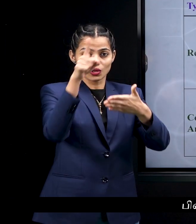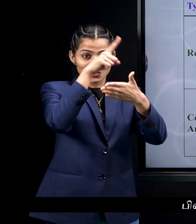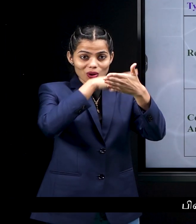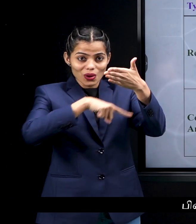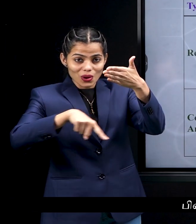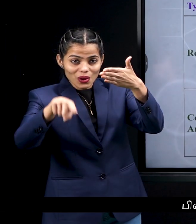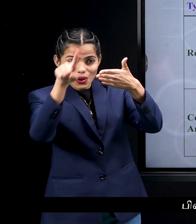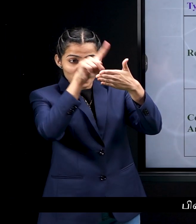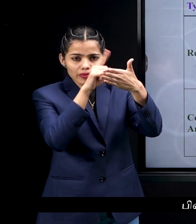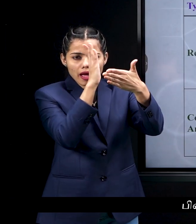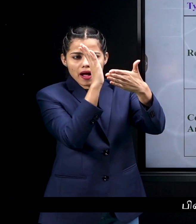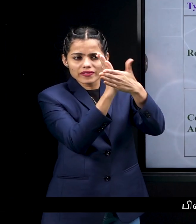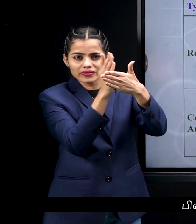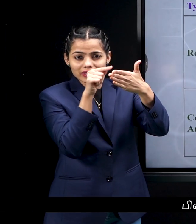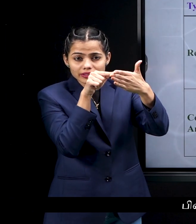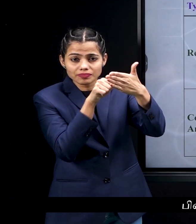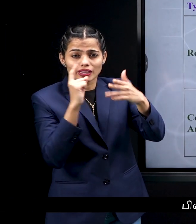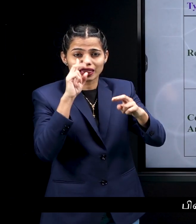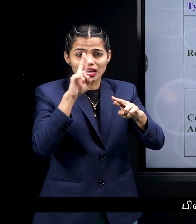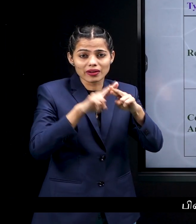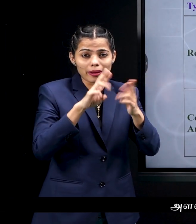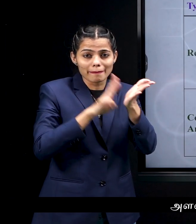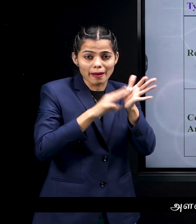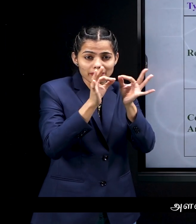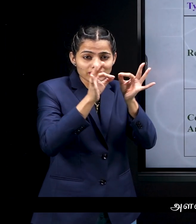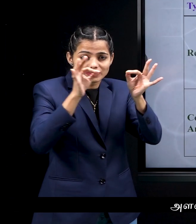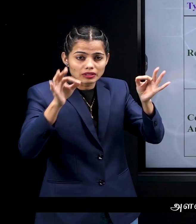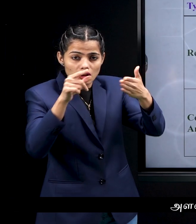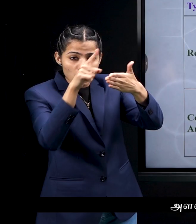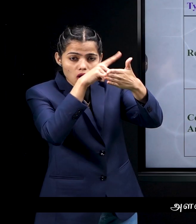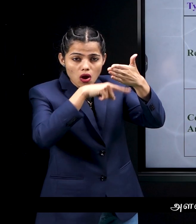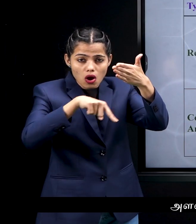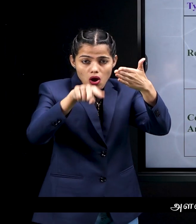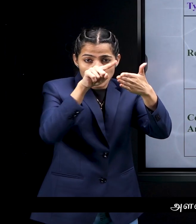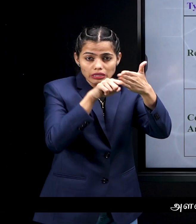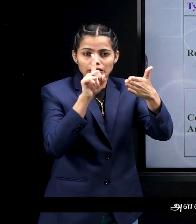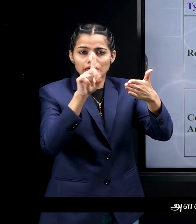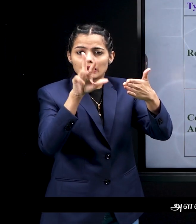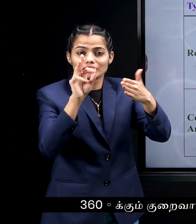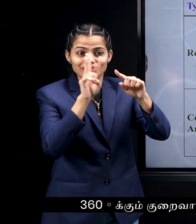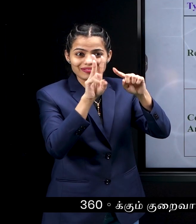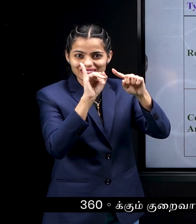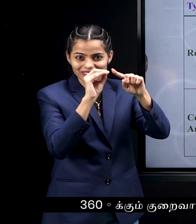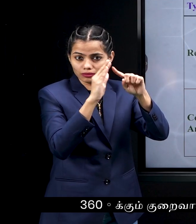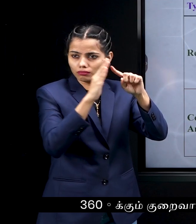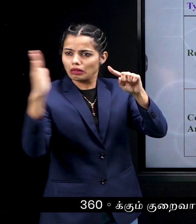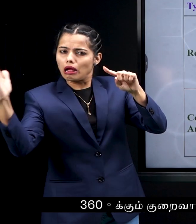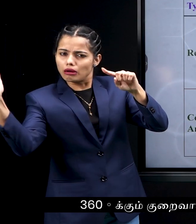பின்வளை கோணம். ஒரு கோணத்தின் அளவீடு 180 பாகைக்கு அதிகமாகவும் ஆனால் 360 பாகைக்கும்